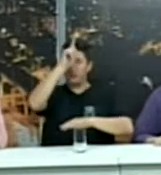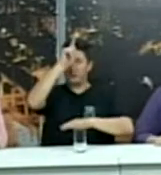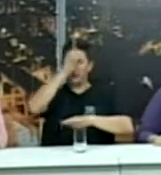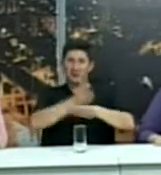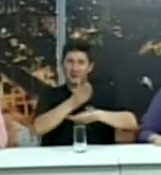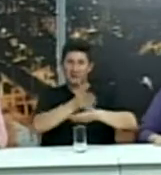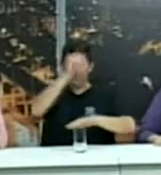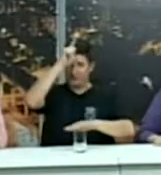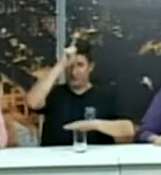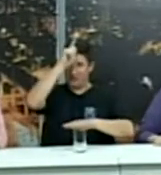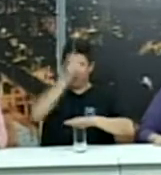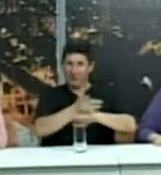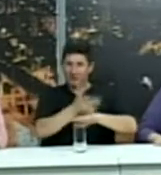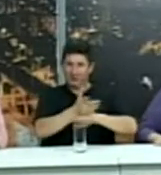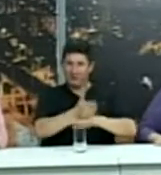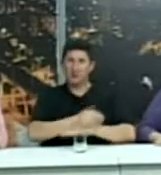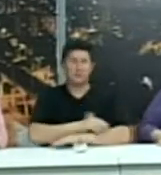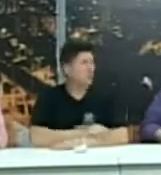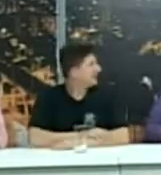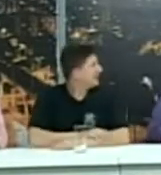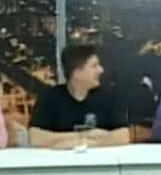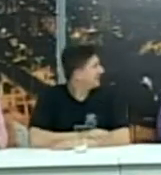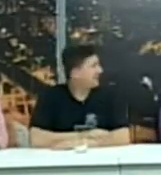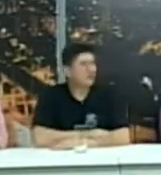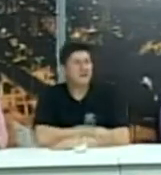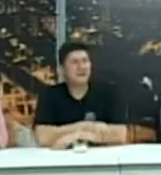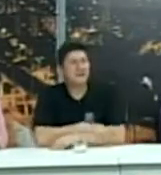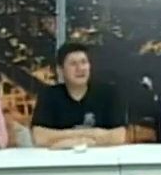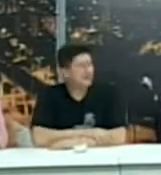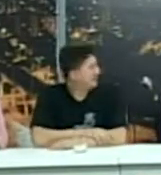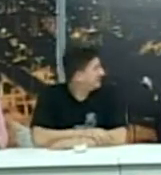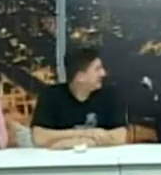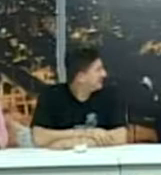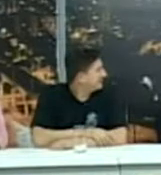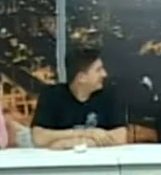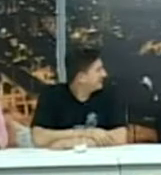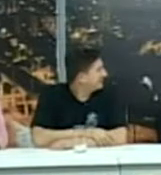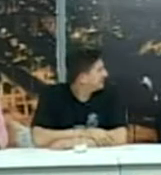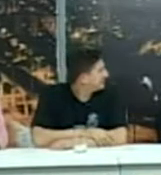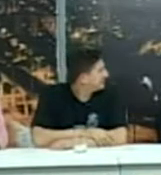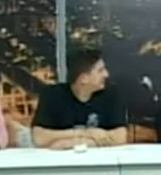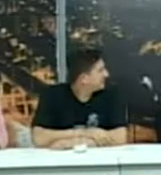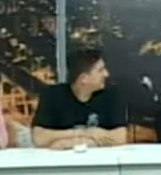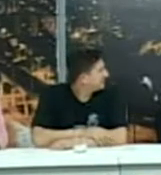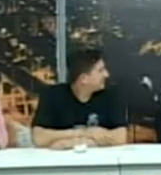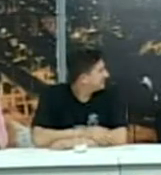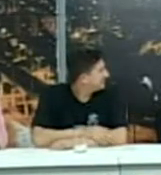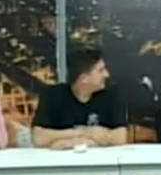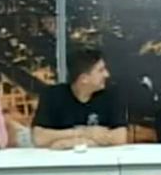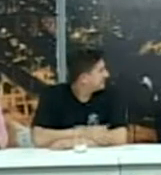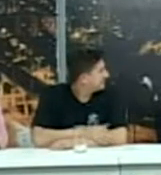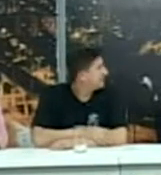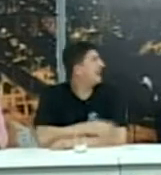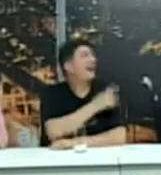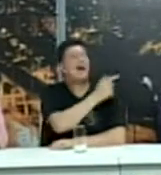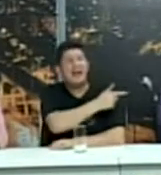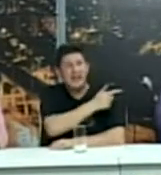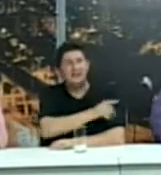em libras, ó. Alemão, teimoso. Fica assim, ó. Como é que é? Teimoso. Teimoso. É quem teima com o alemão, entendeu? Ah, isso